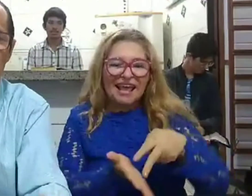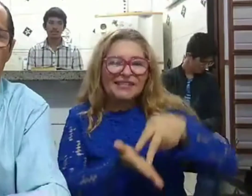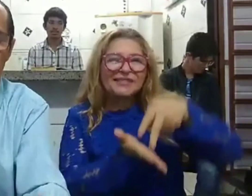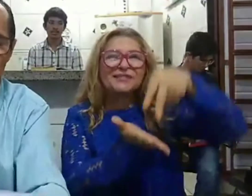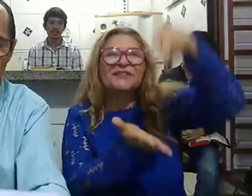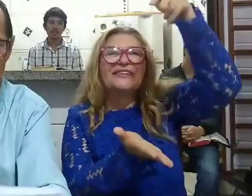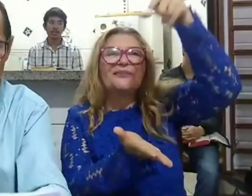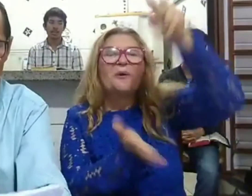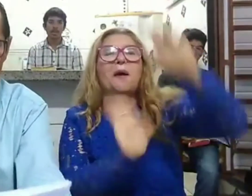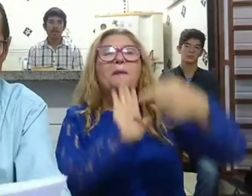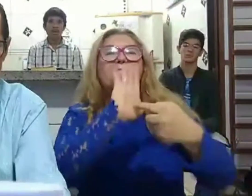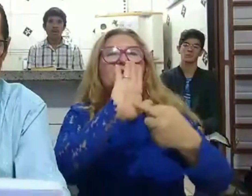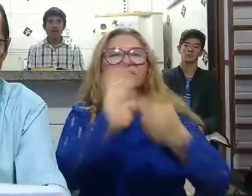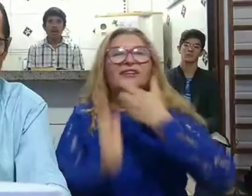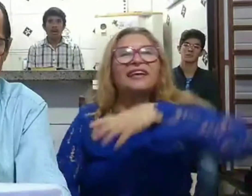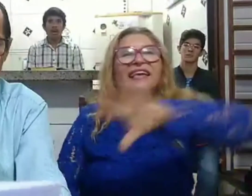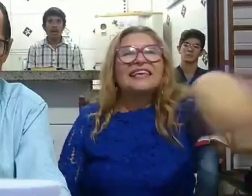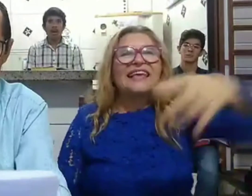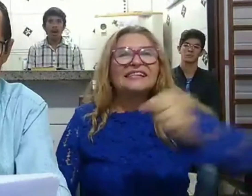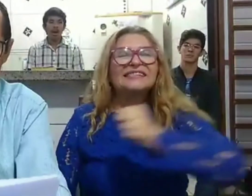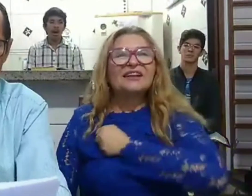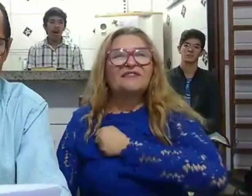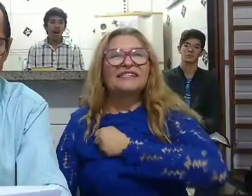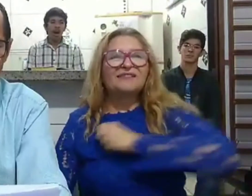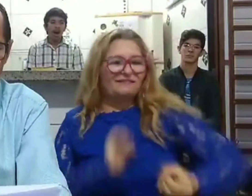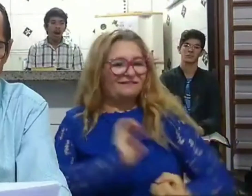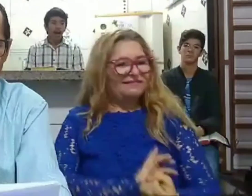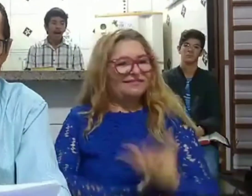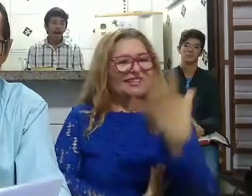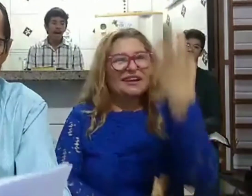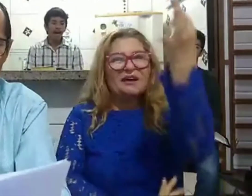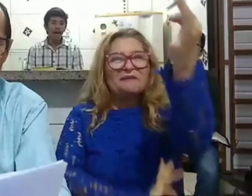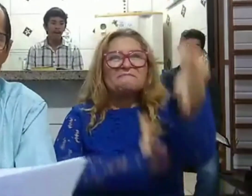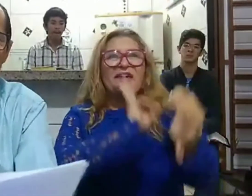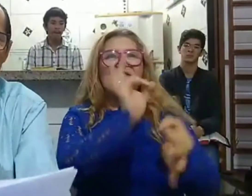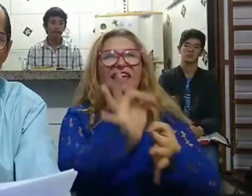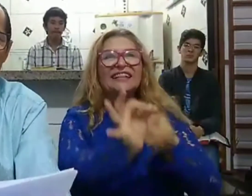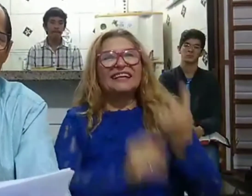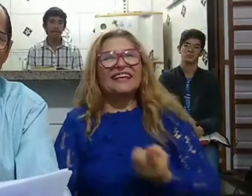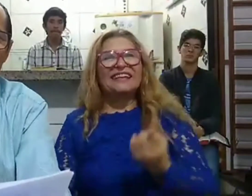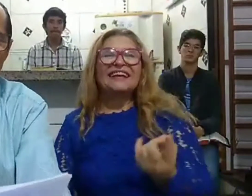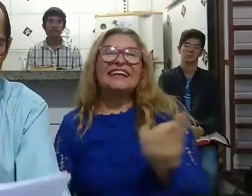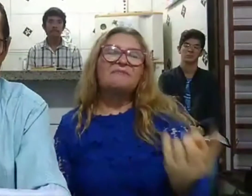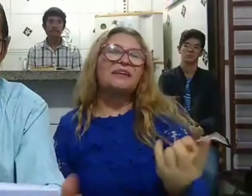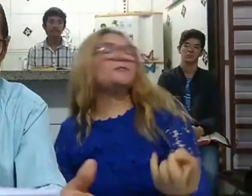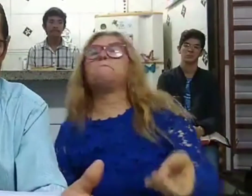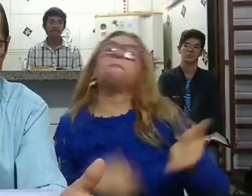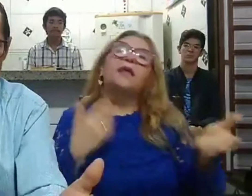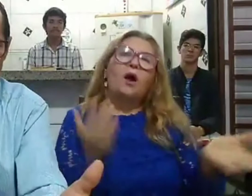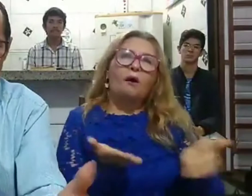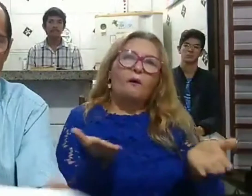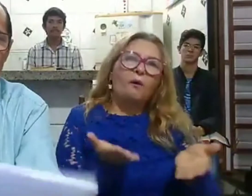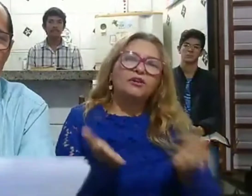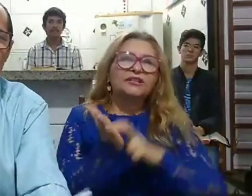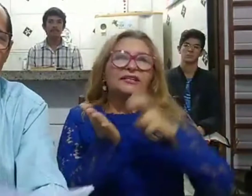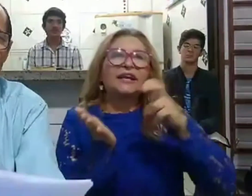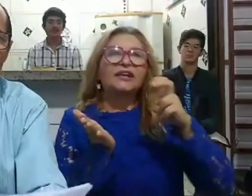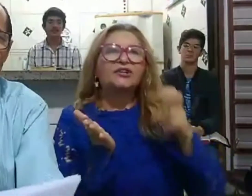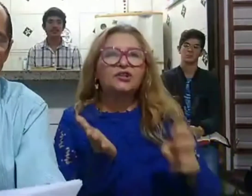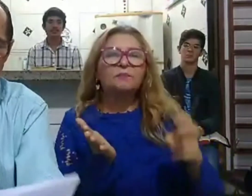que a salvação foi feita e cumprida, perfeita e eternamente. Hoje de